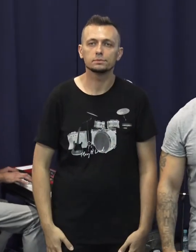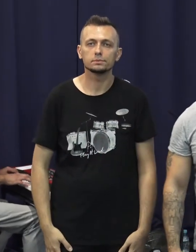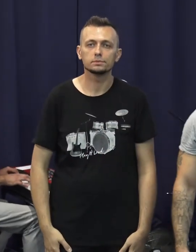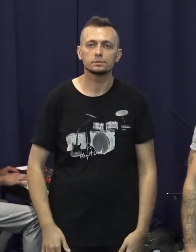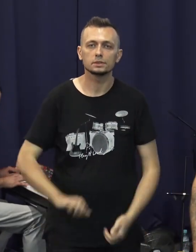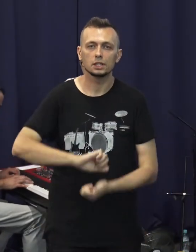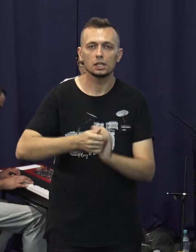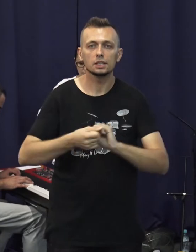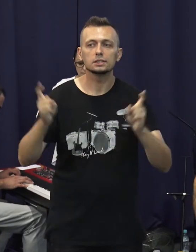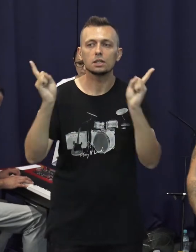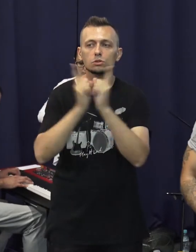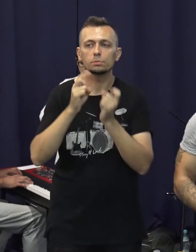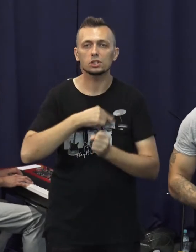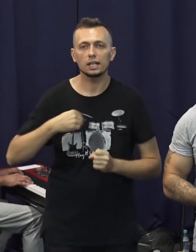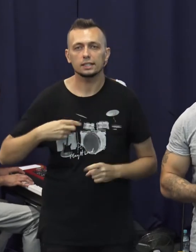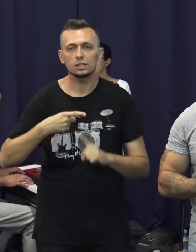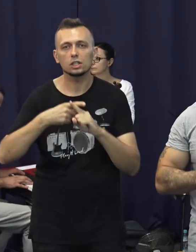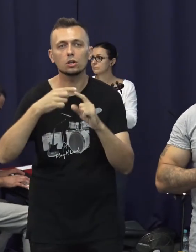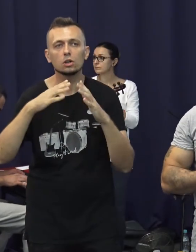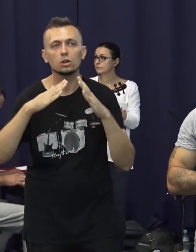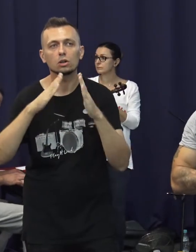są spotkania naszego kościoła.